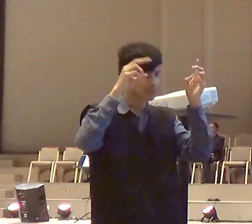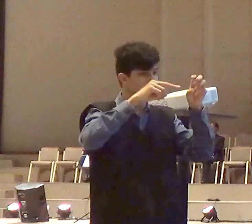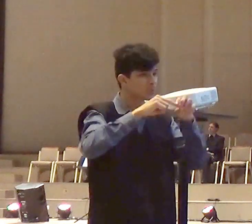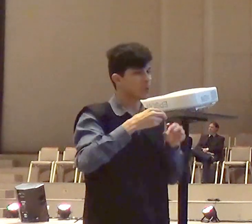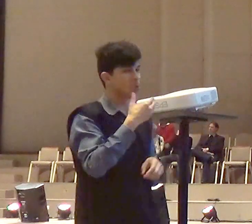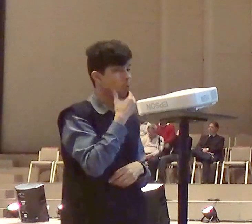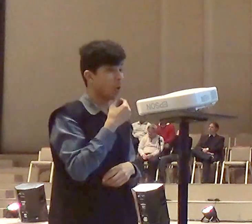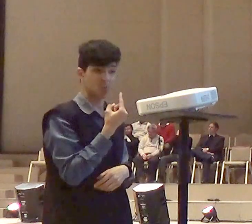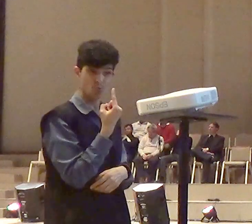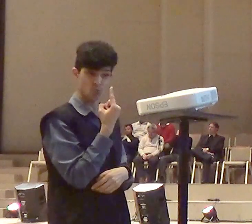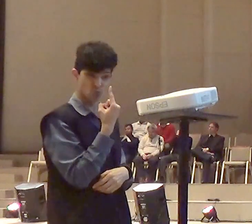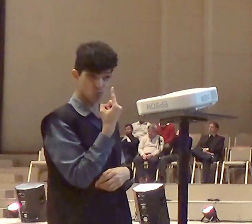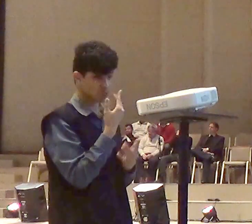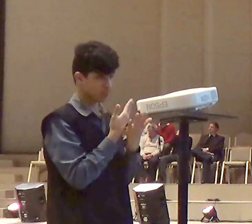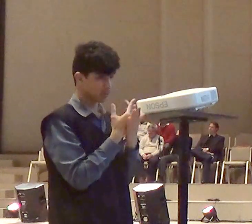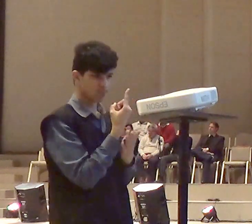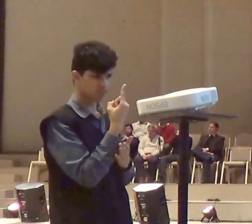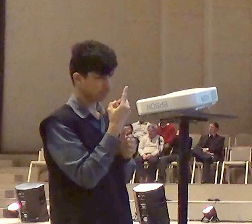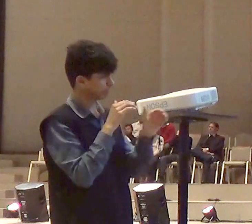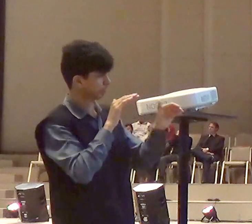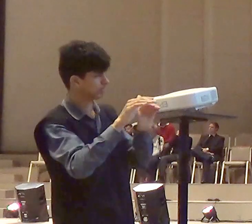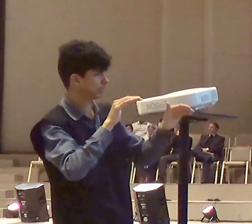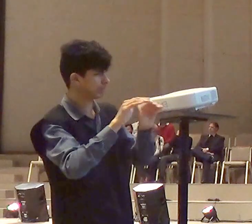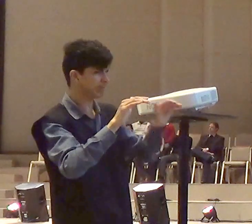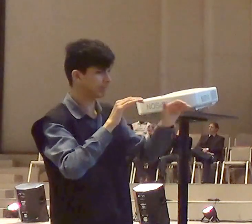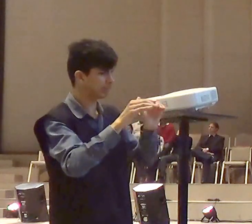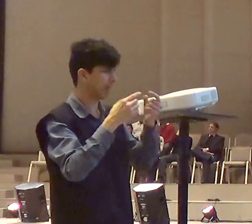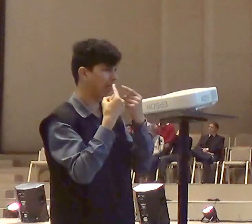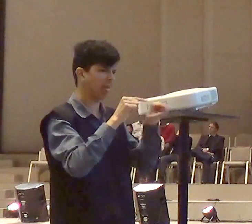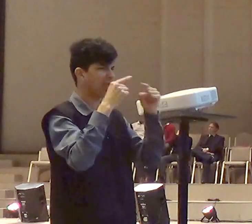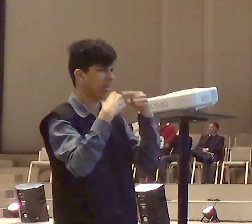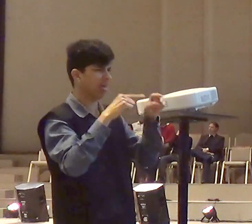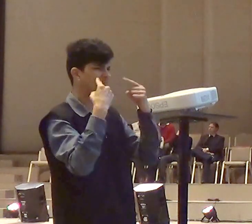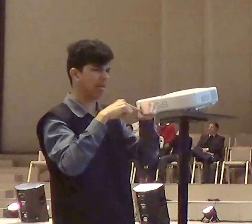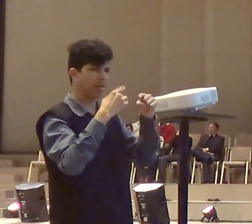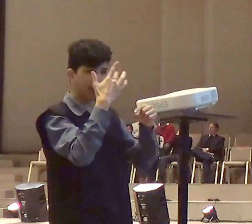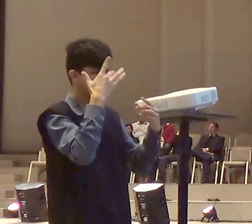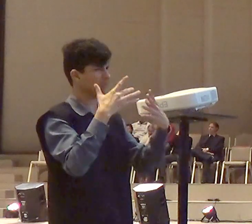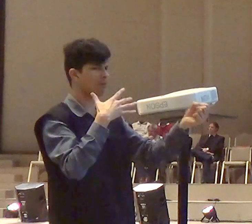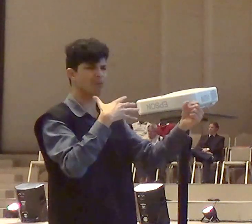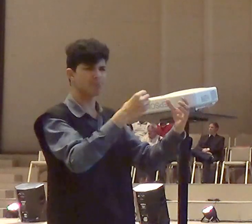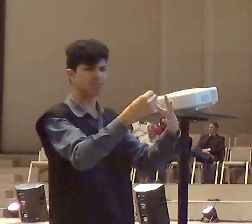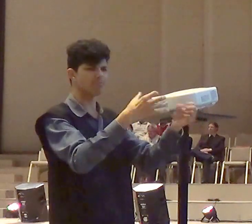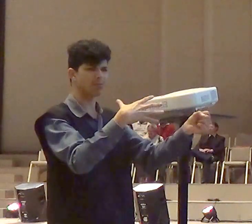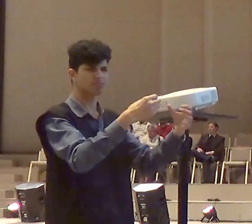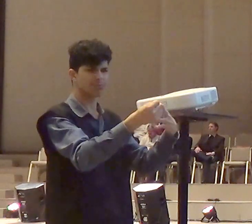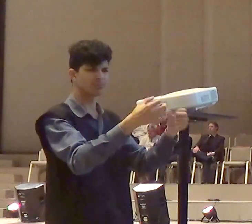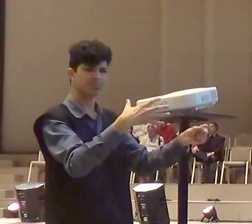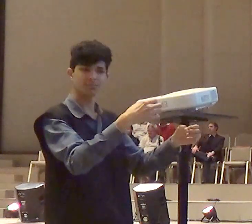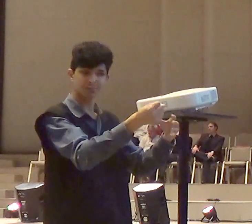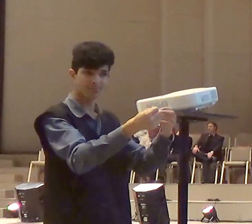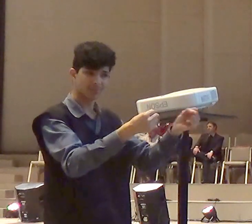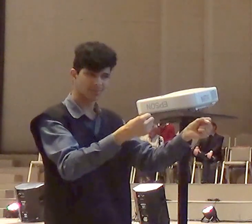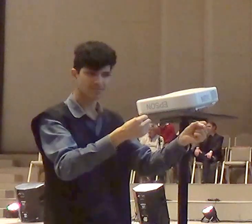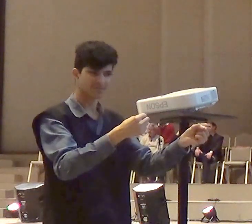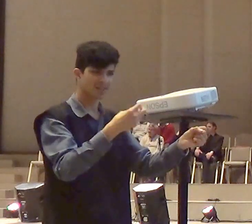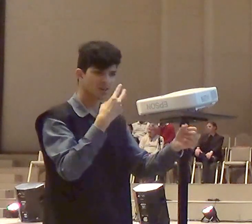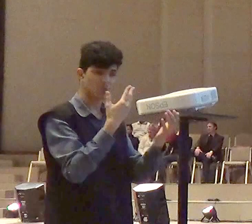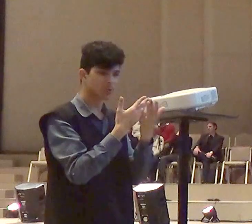pela murmuração e agora a multidão os